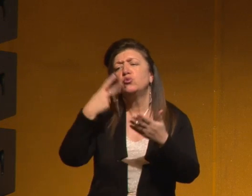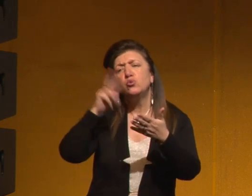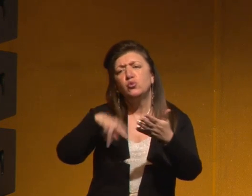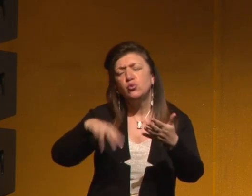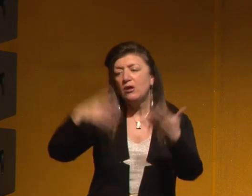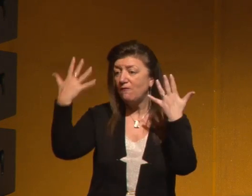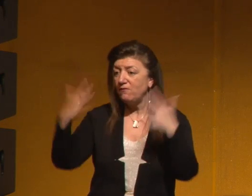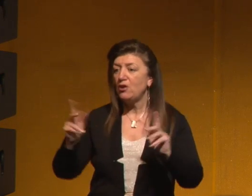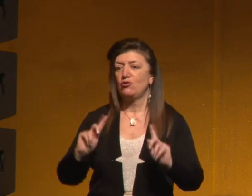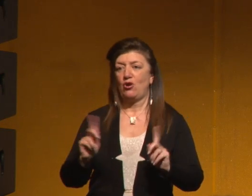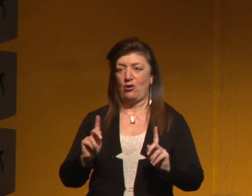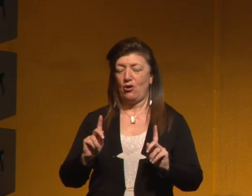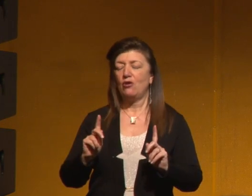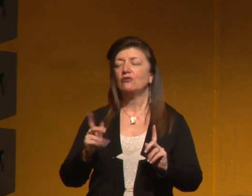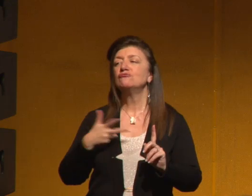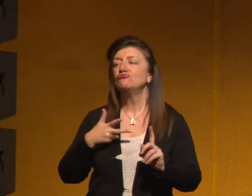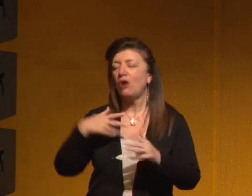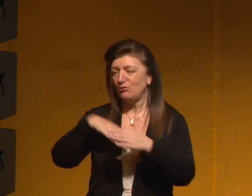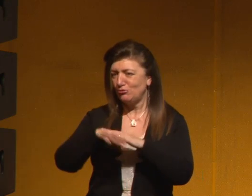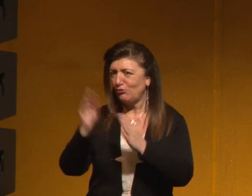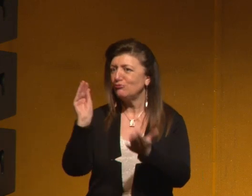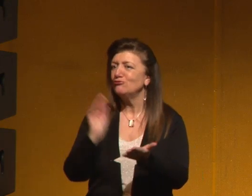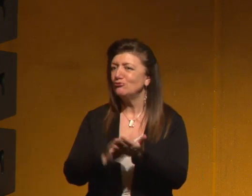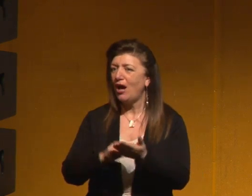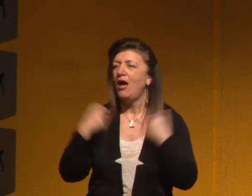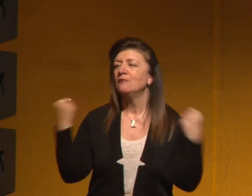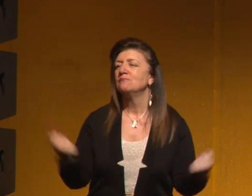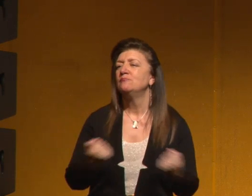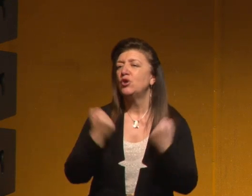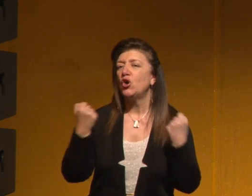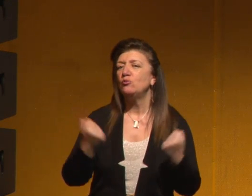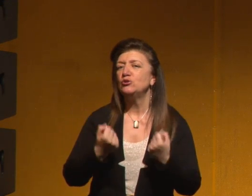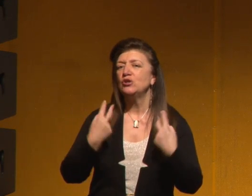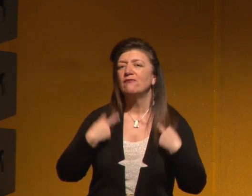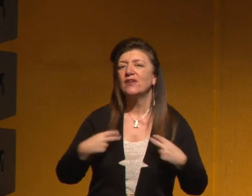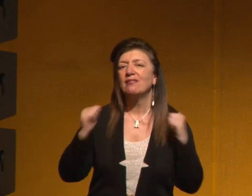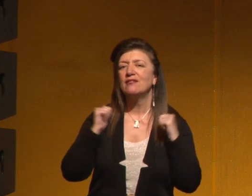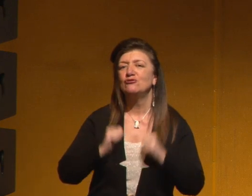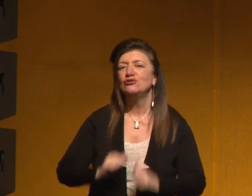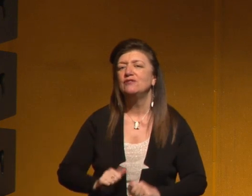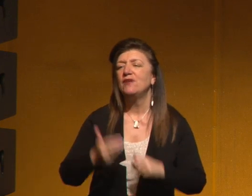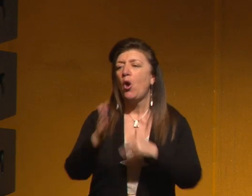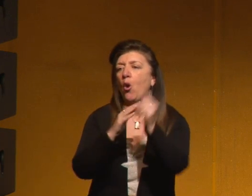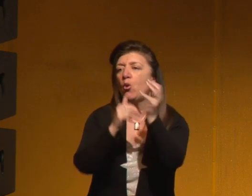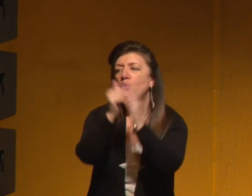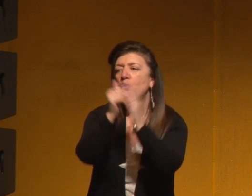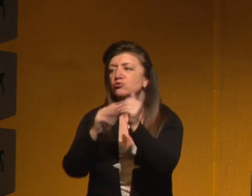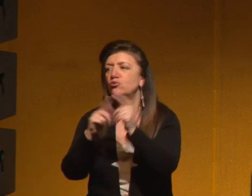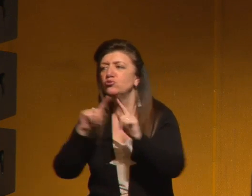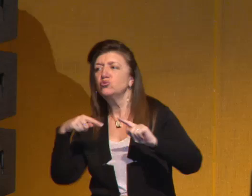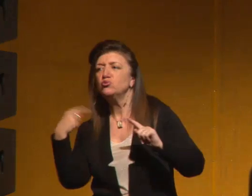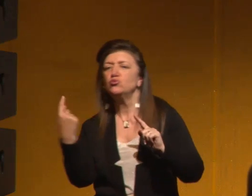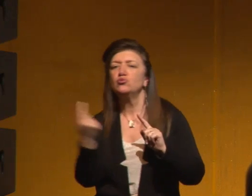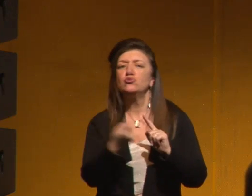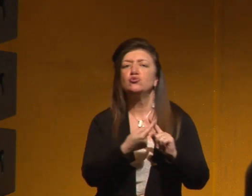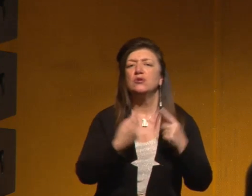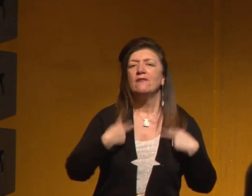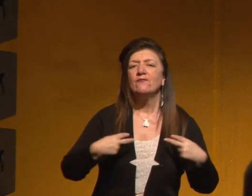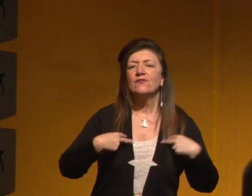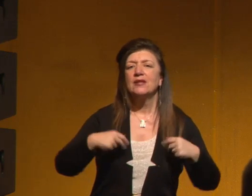promozione della vita civile di educazione alla tutela collettiva dei beni comuni perché il salone i